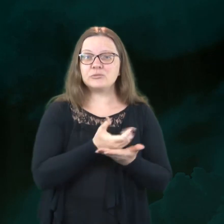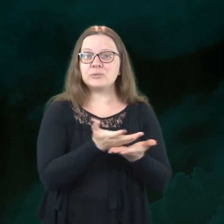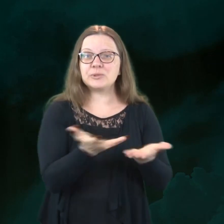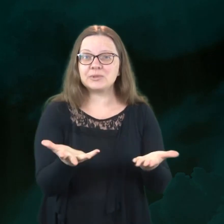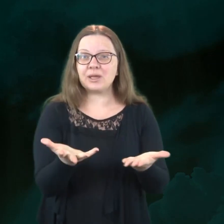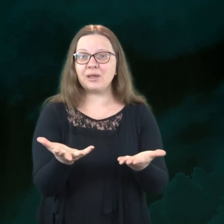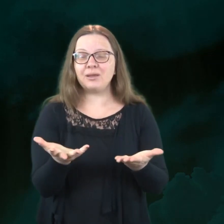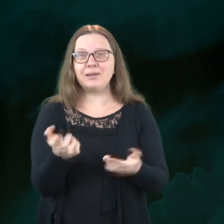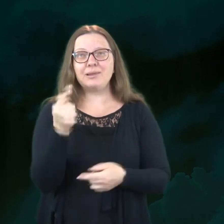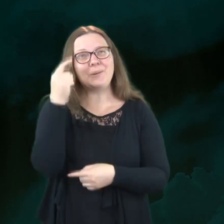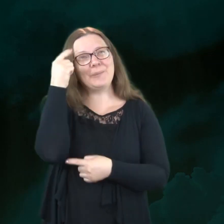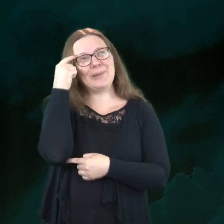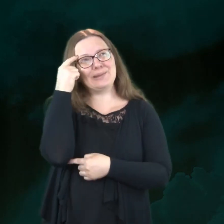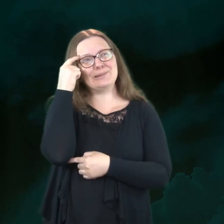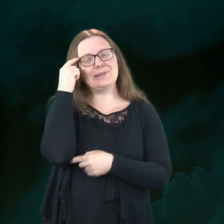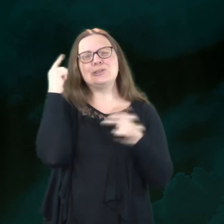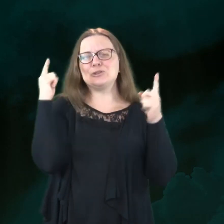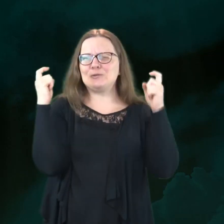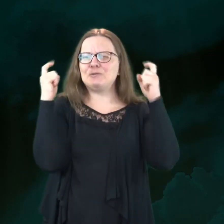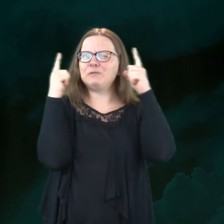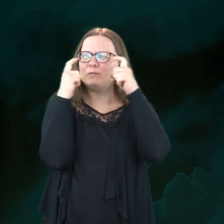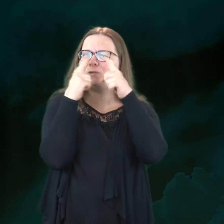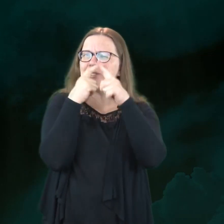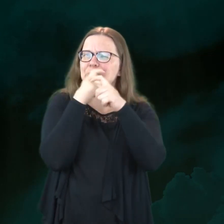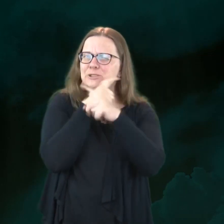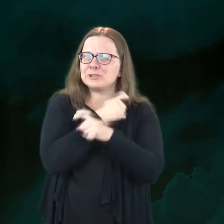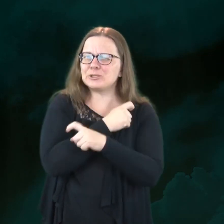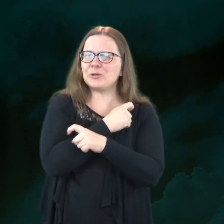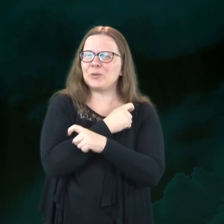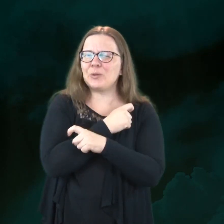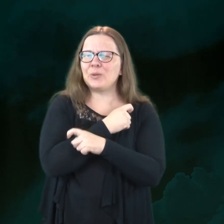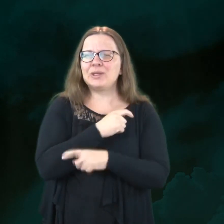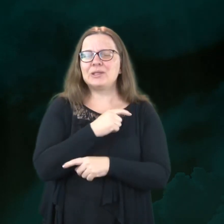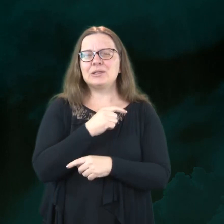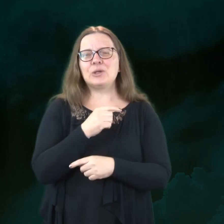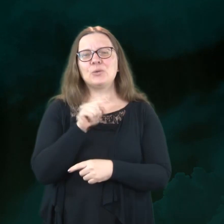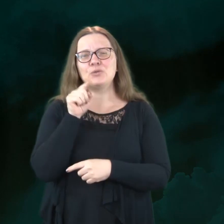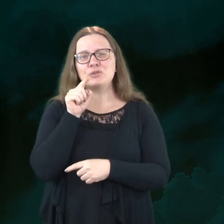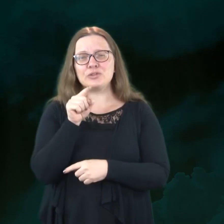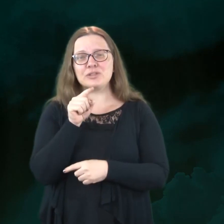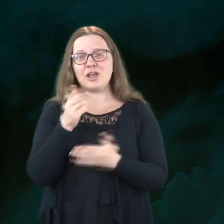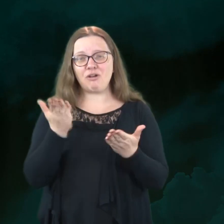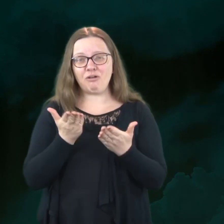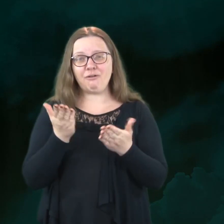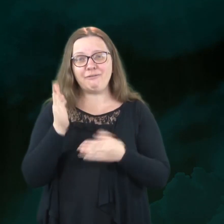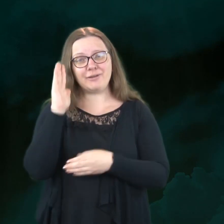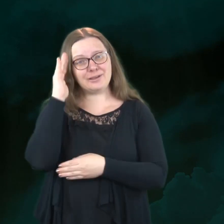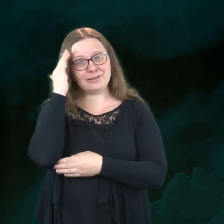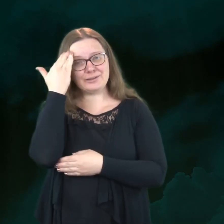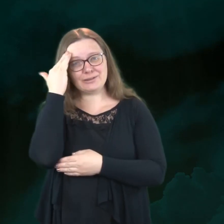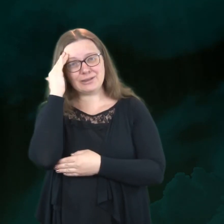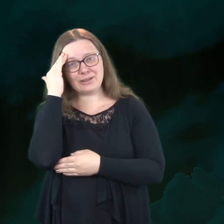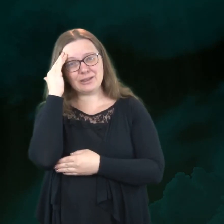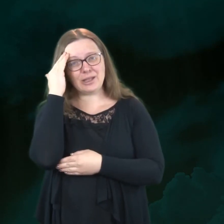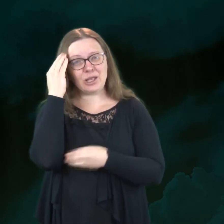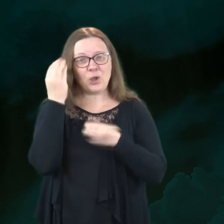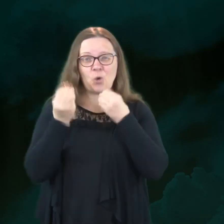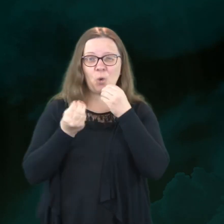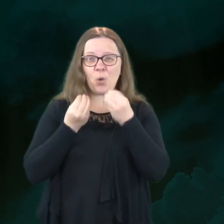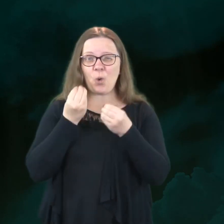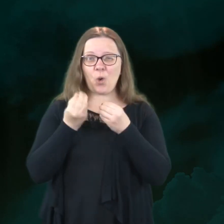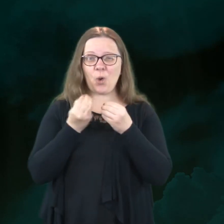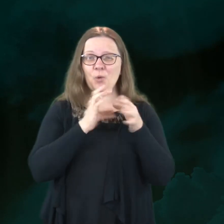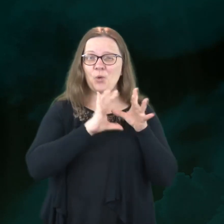Então, tudo isso foi o pano de fundo, né, para você poder entender, contextualizar melhor o